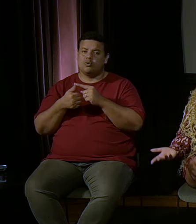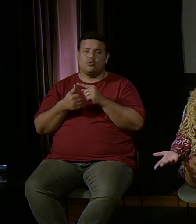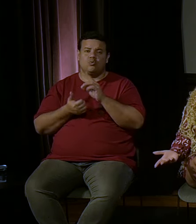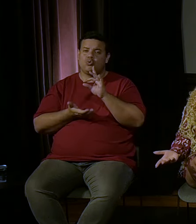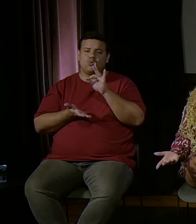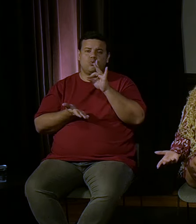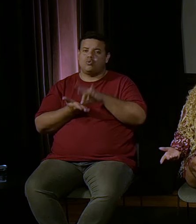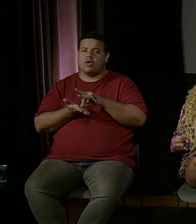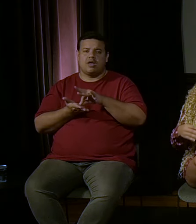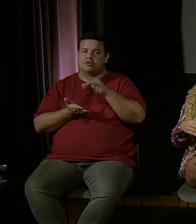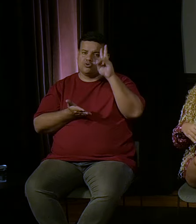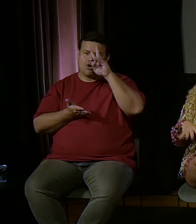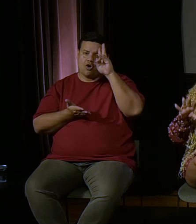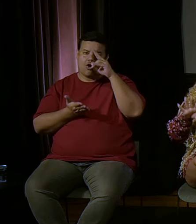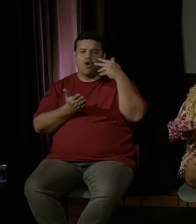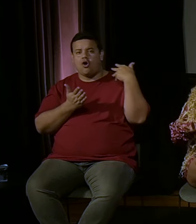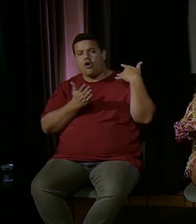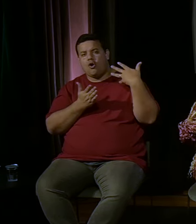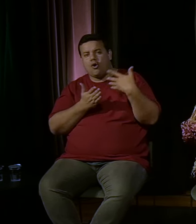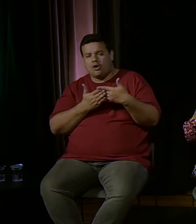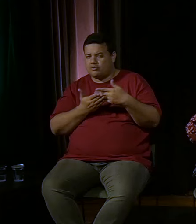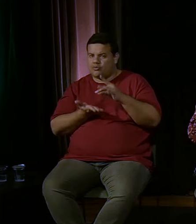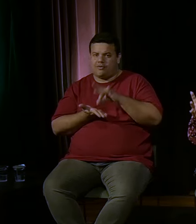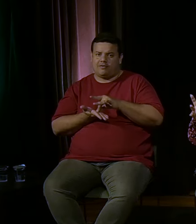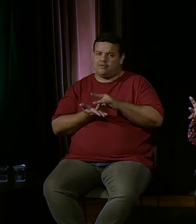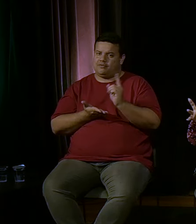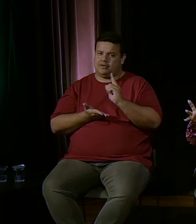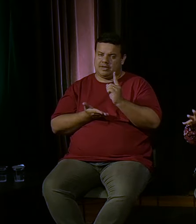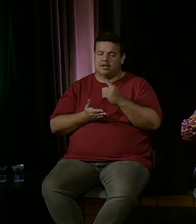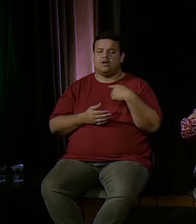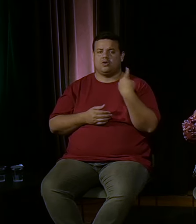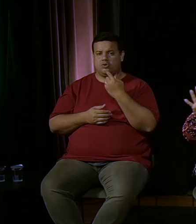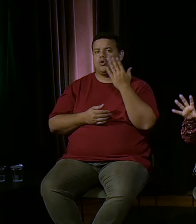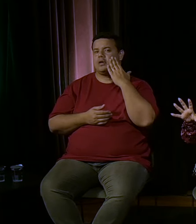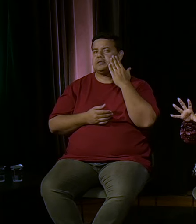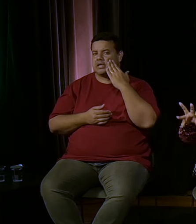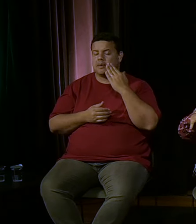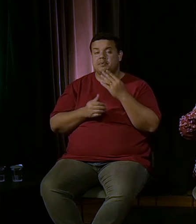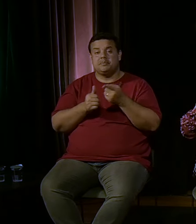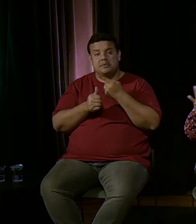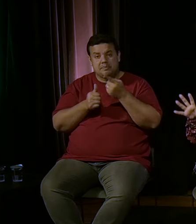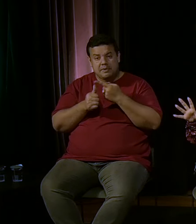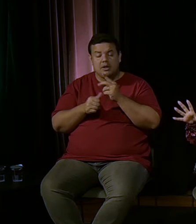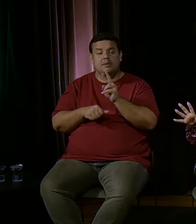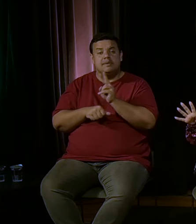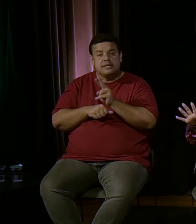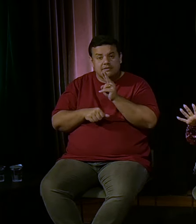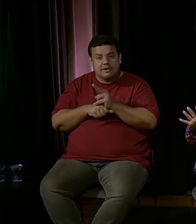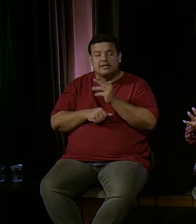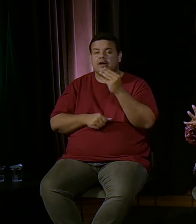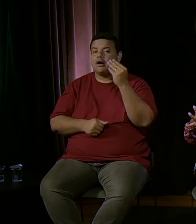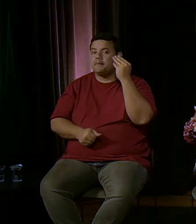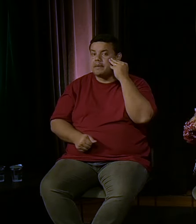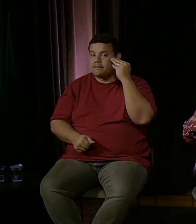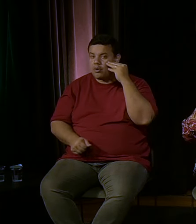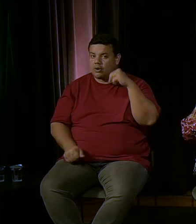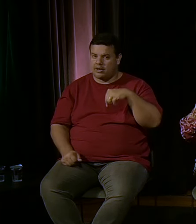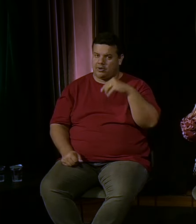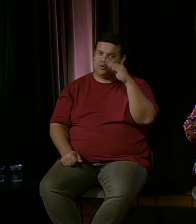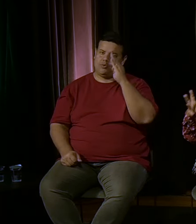verdade histórica. A gente sabe que, primeiro, a preservação e a memória no Brasil é um